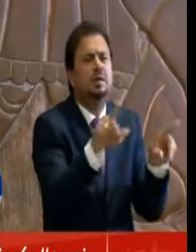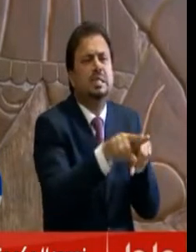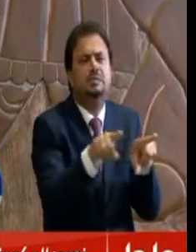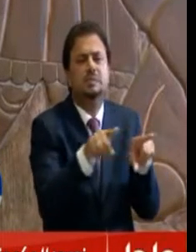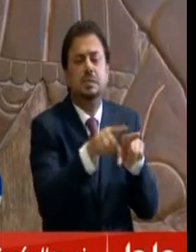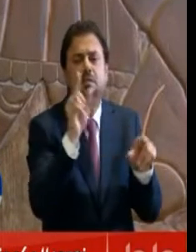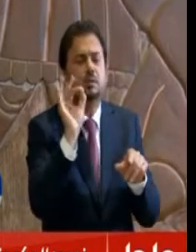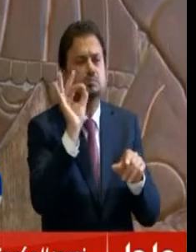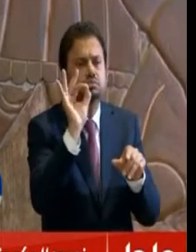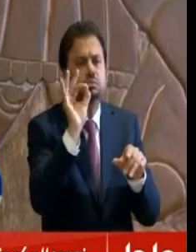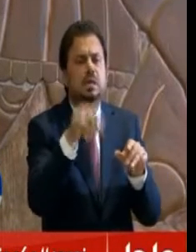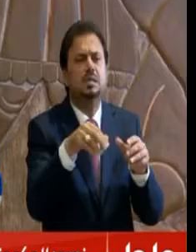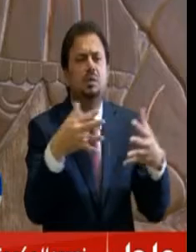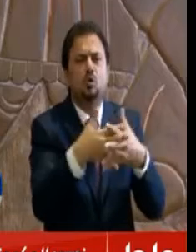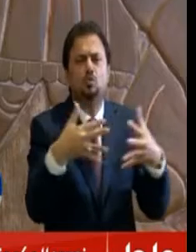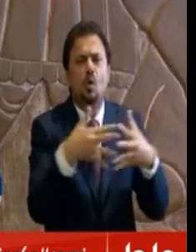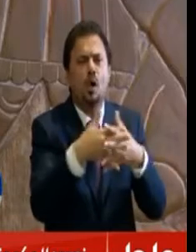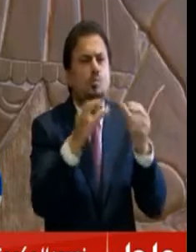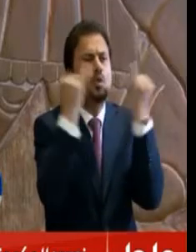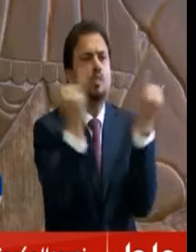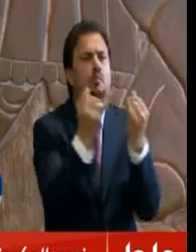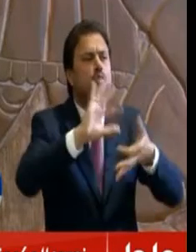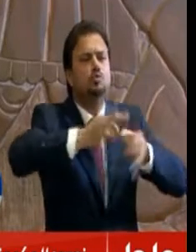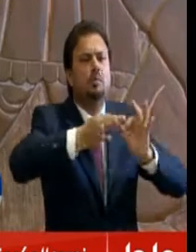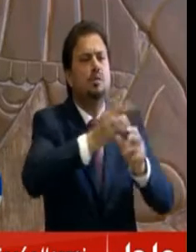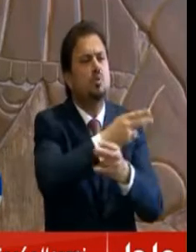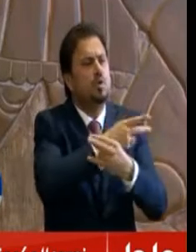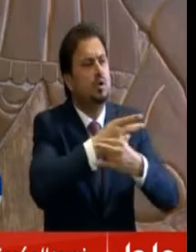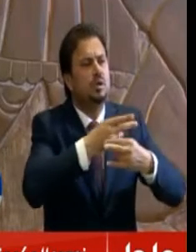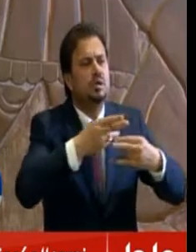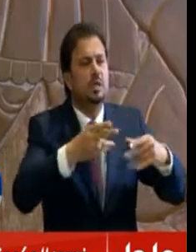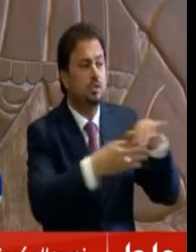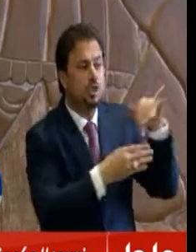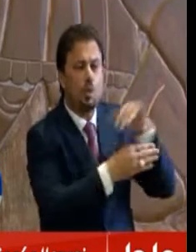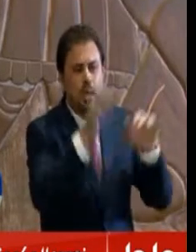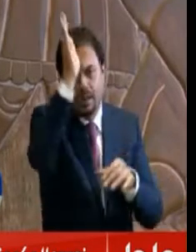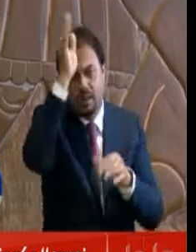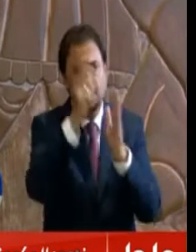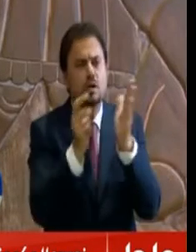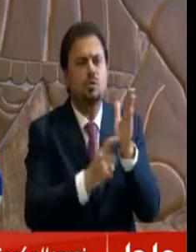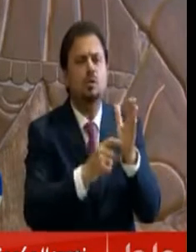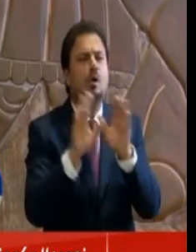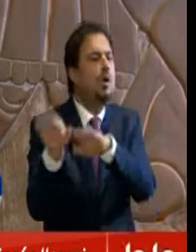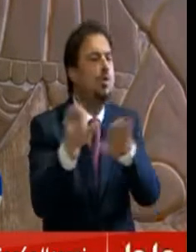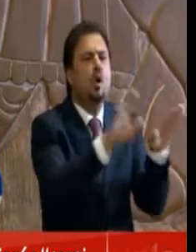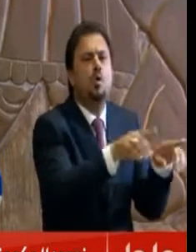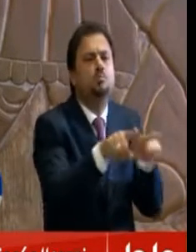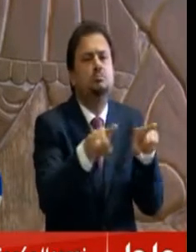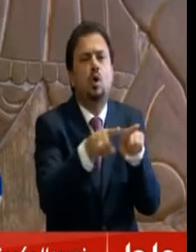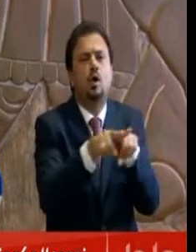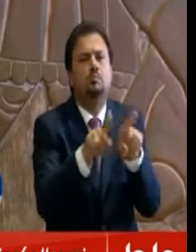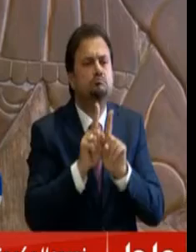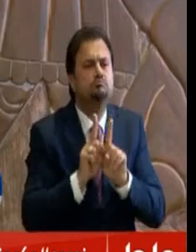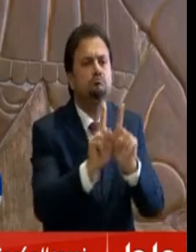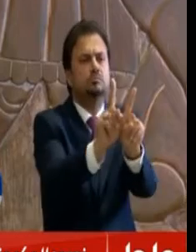شبكات الرقابة المحلية ومنظمات المجتمع المدني المحلية بأداء ملاصق للمراقبين الدوليين